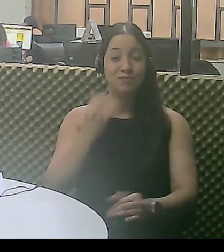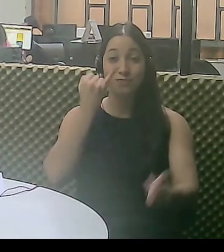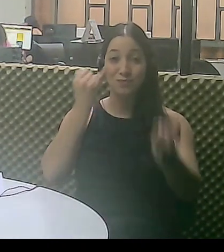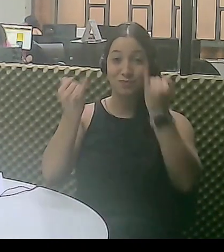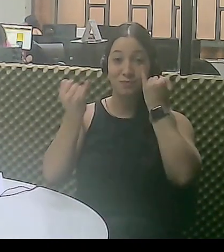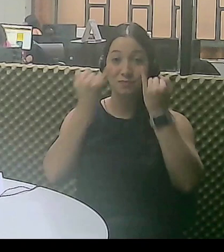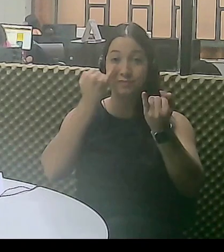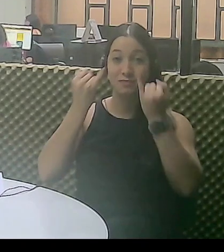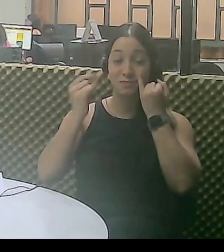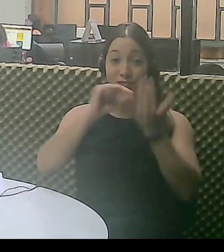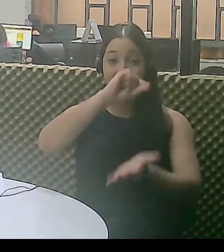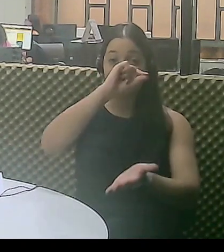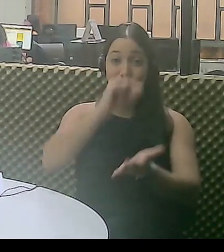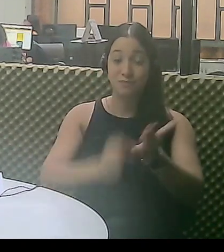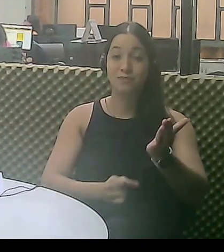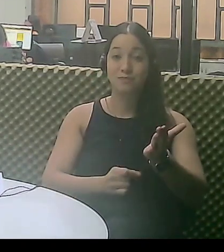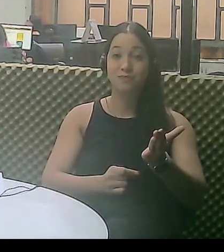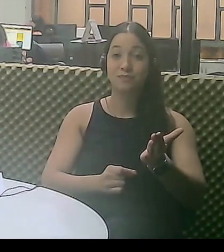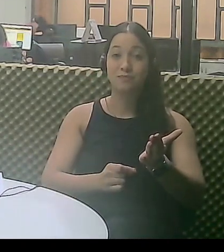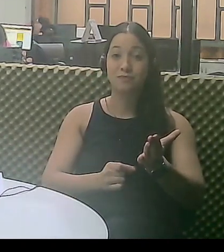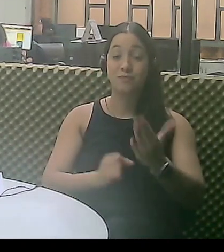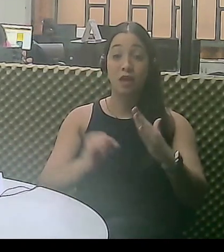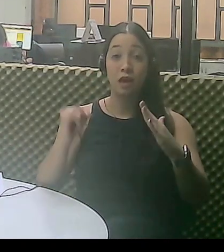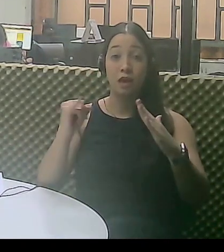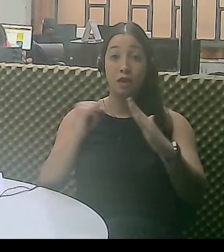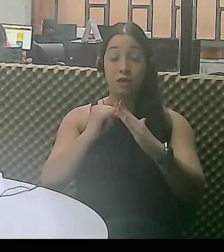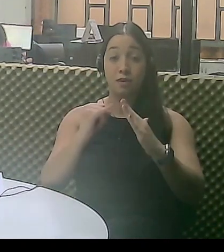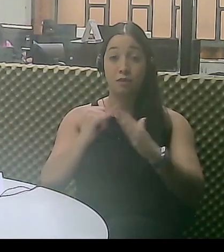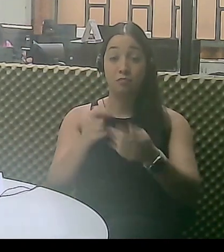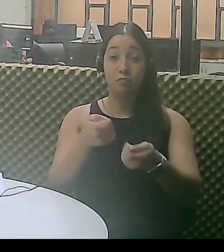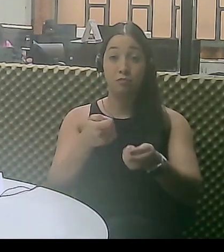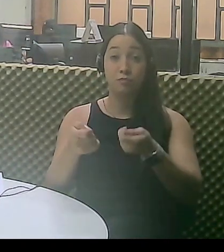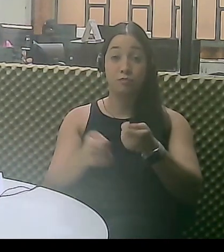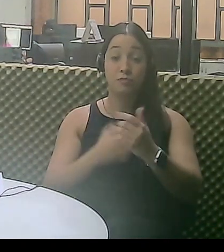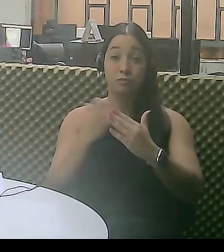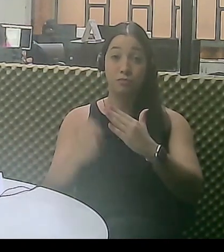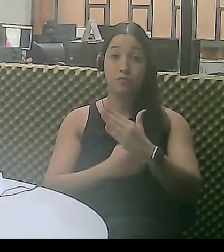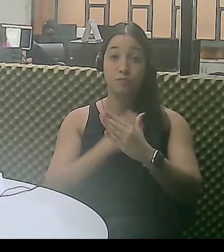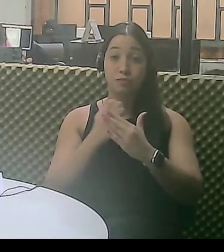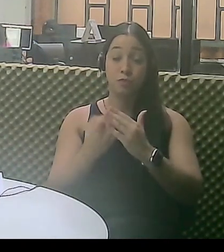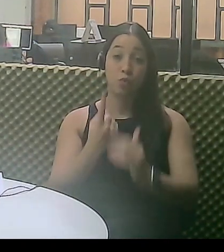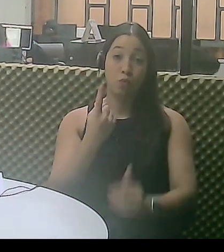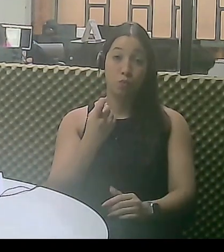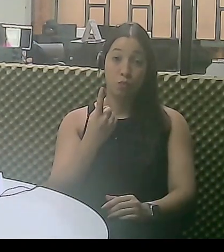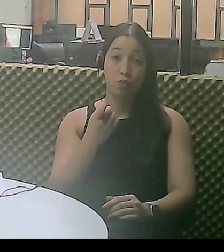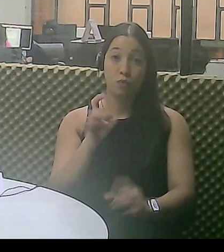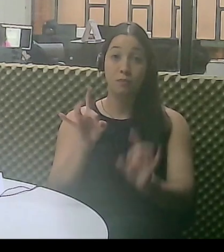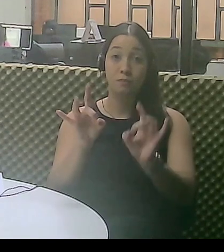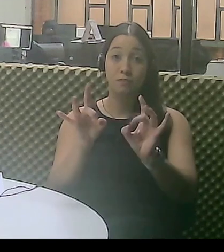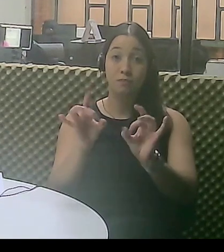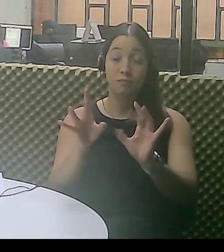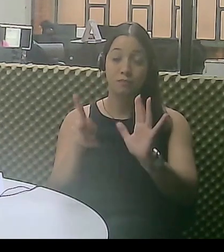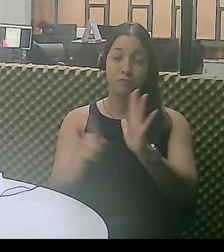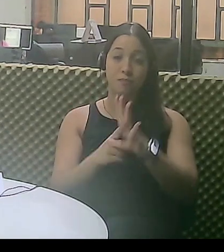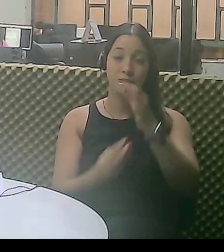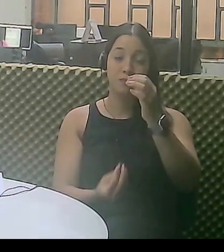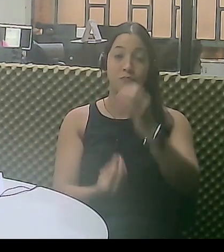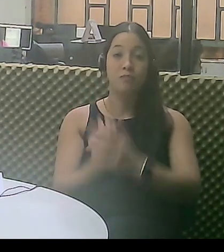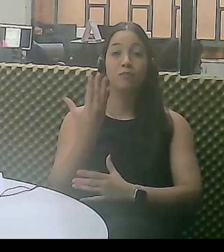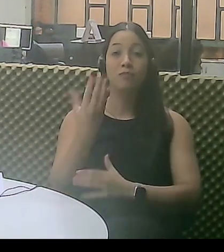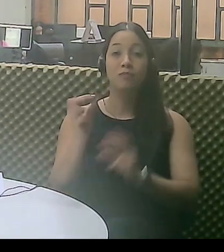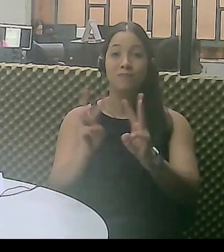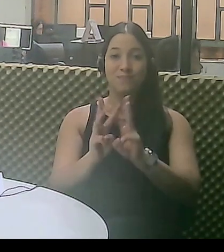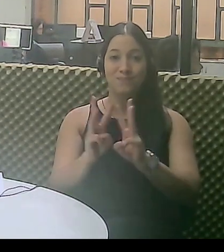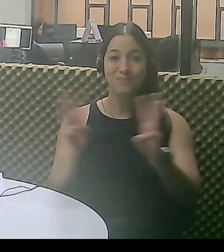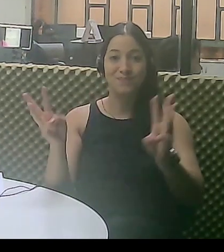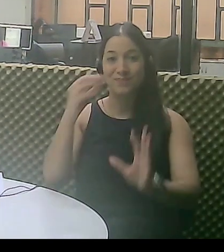dados cadastrais. No caso de imóveis administrados por imobiliárias, um cadastro específico foi criado também no